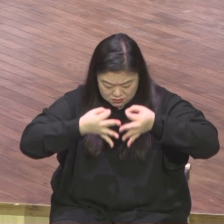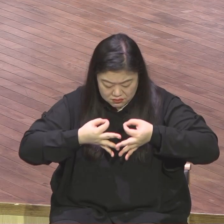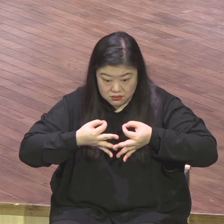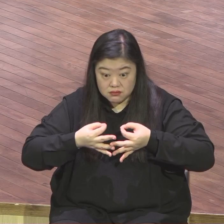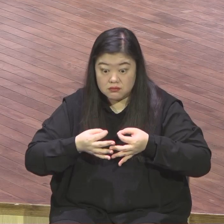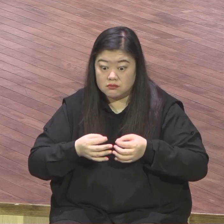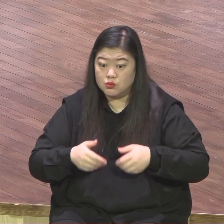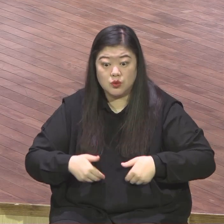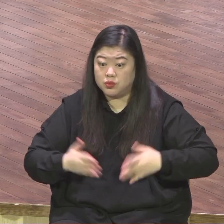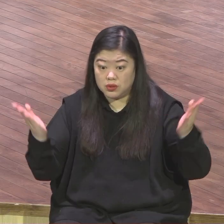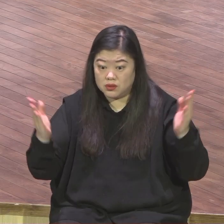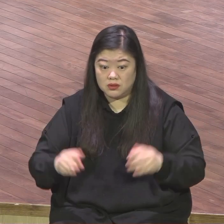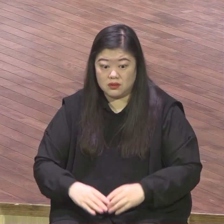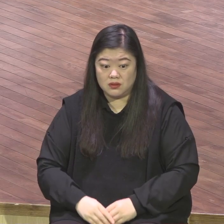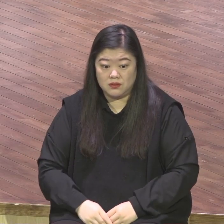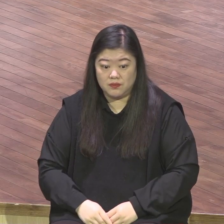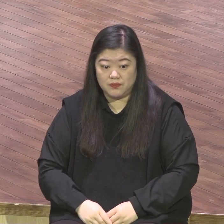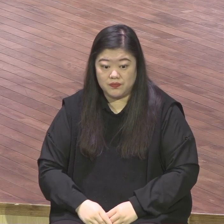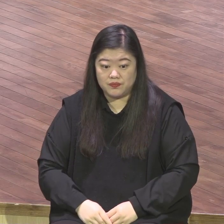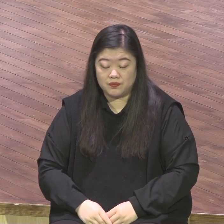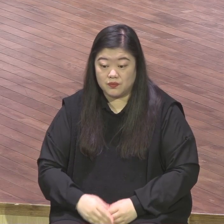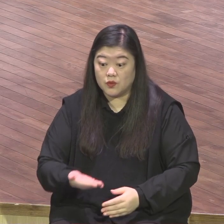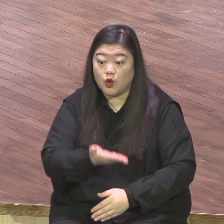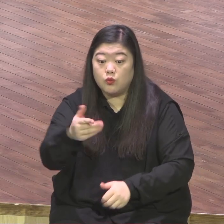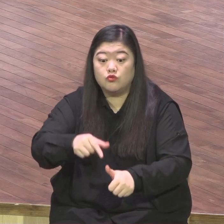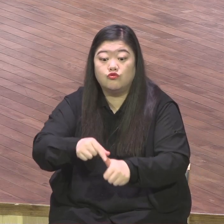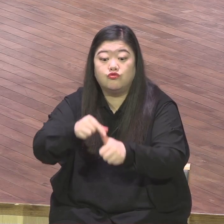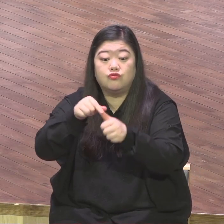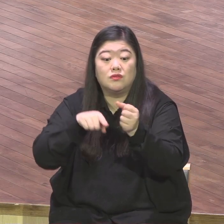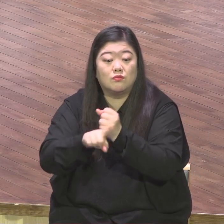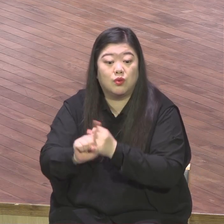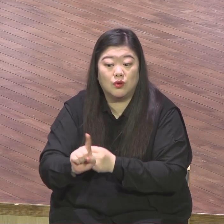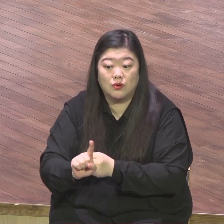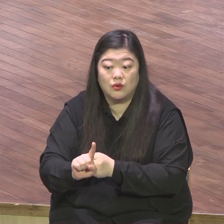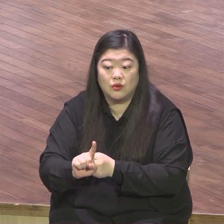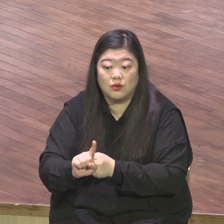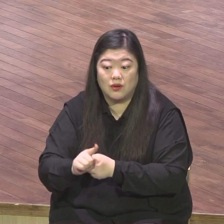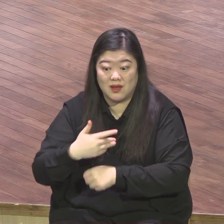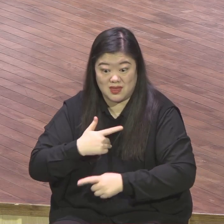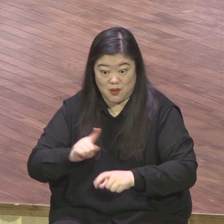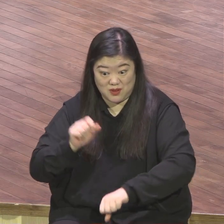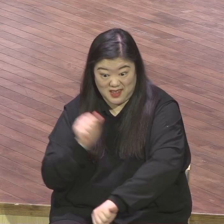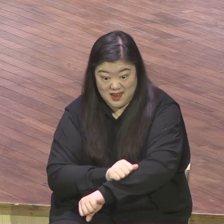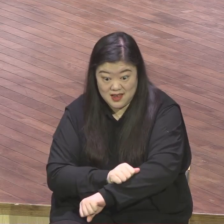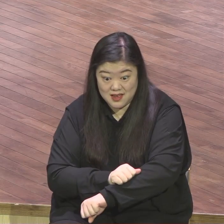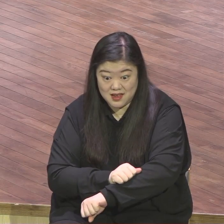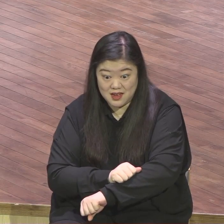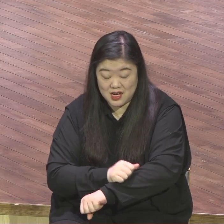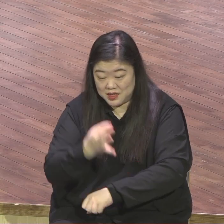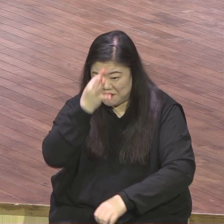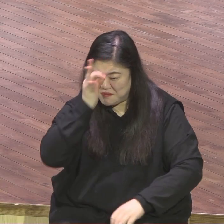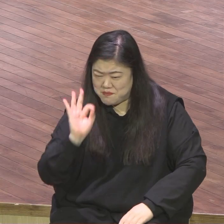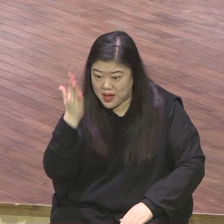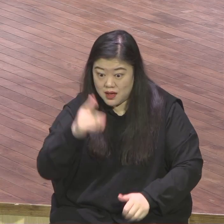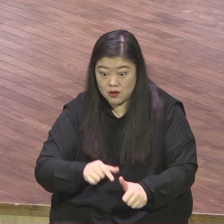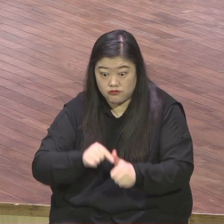합니까? 내가 잘나서 구원받아 이 자리에 앉아있습니까? 내가 무슨 노력을 해가지고